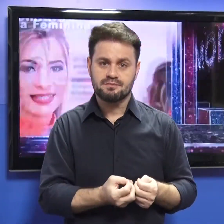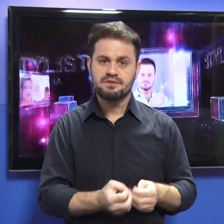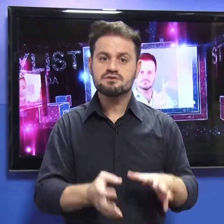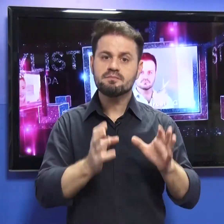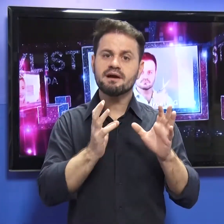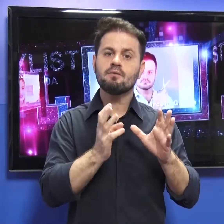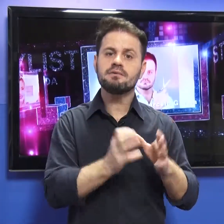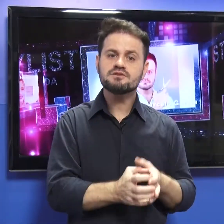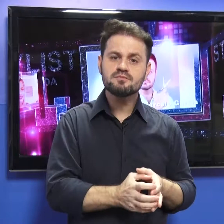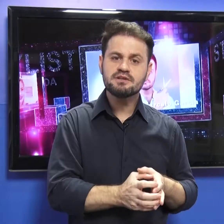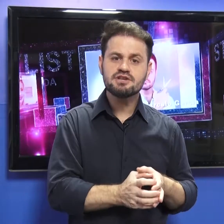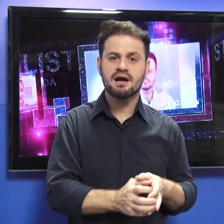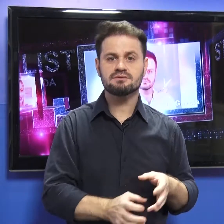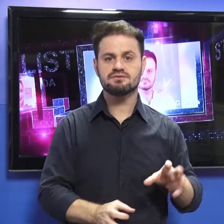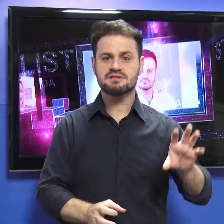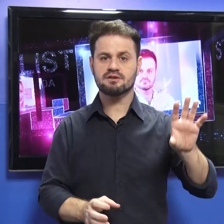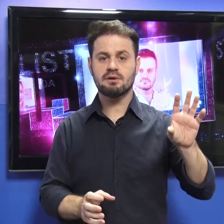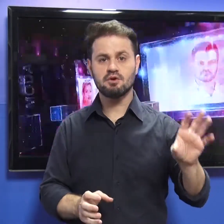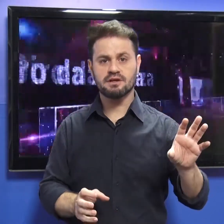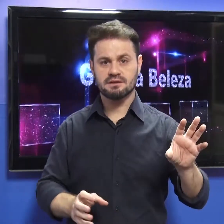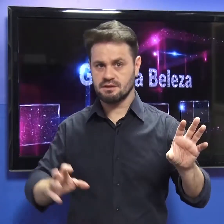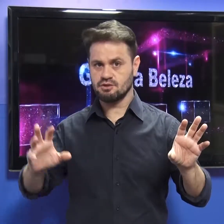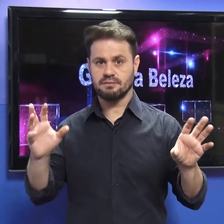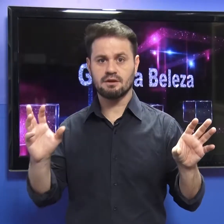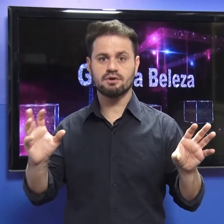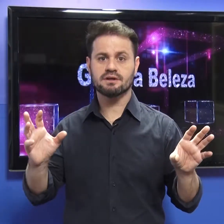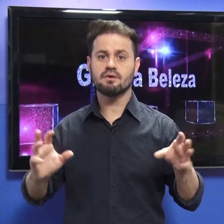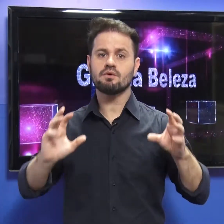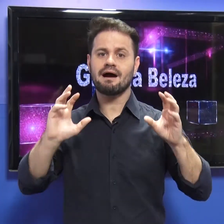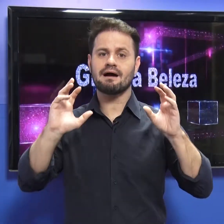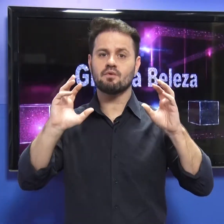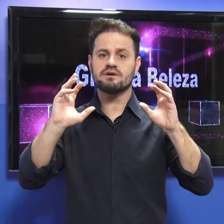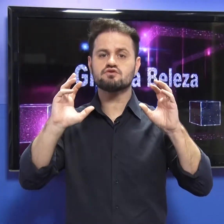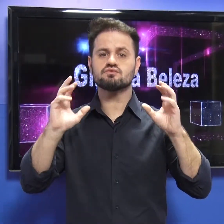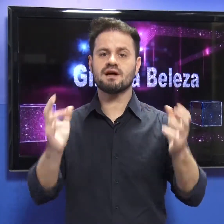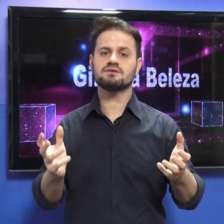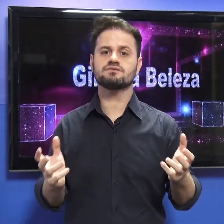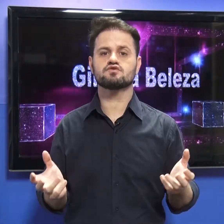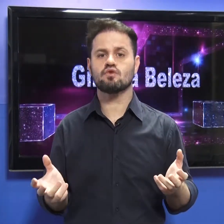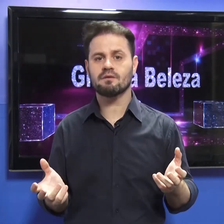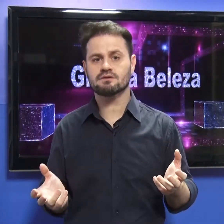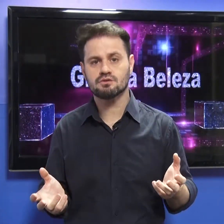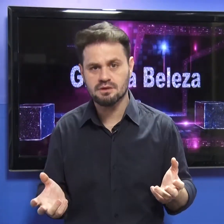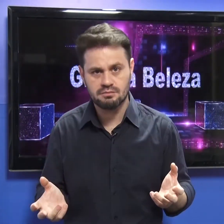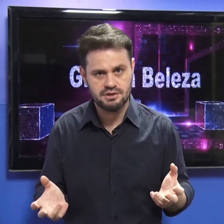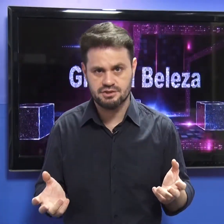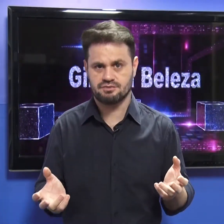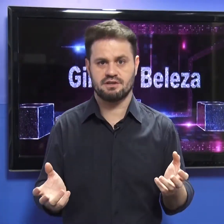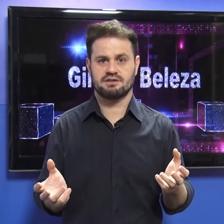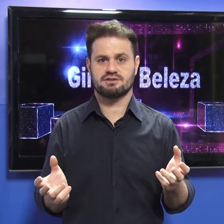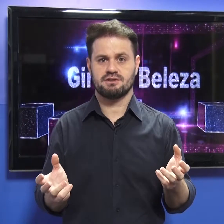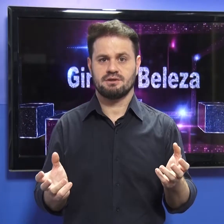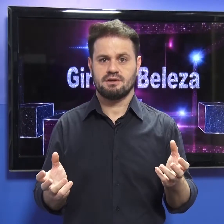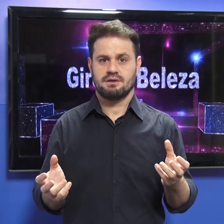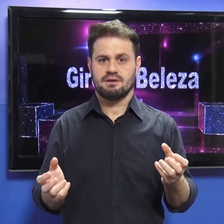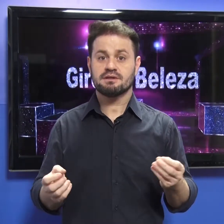então se eu pegar o mesmo penteado e fizeram uma morena em uma loira o resultado visual é totalmente diferente então